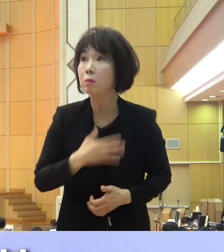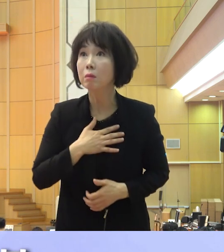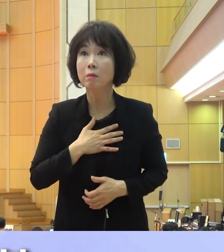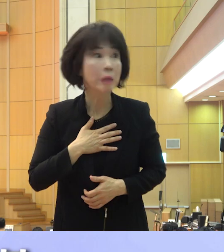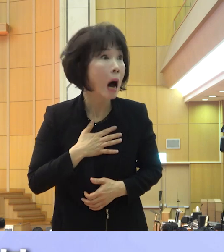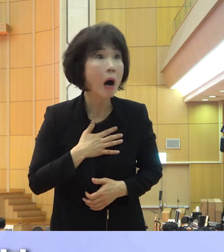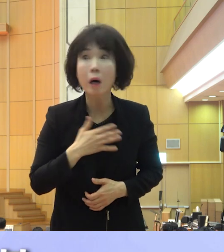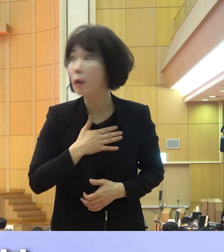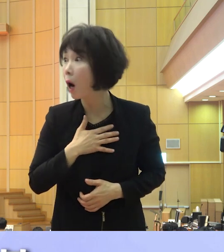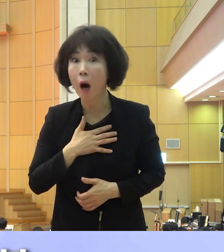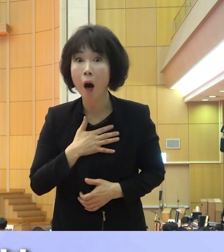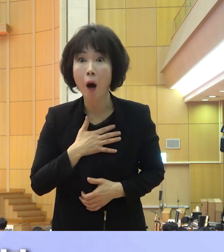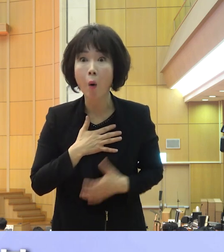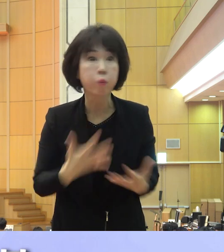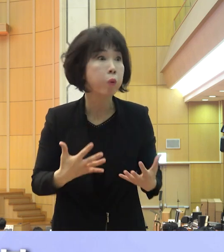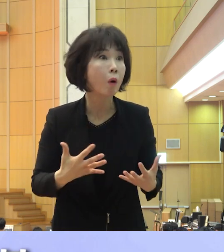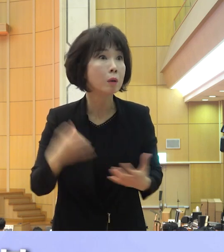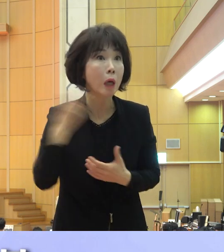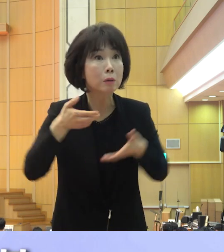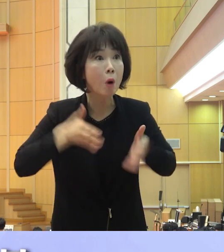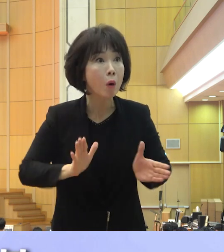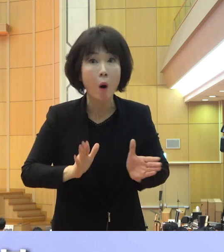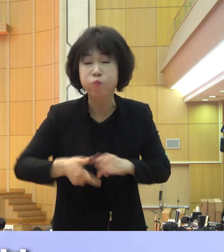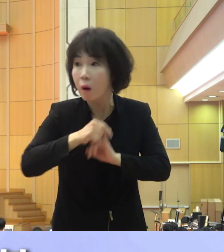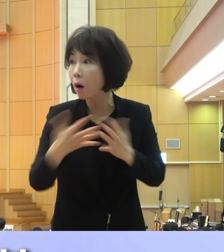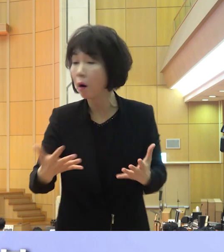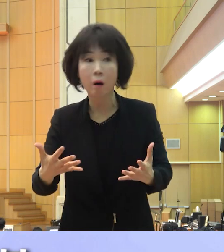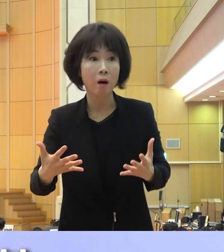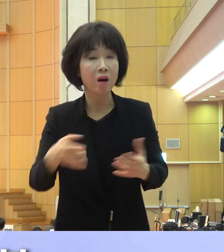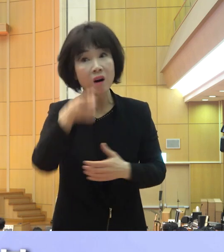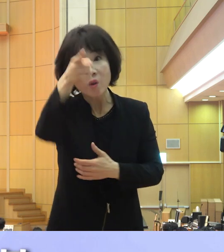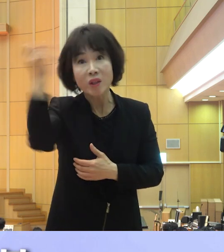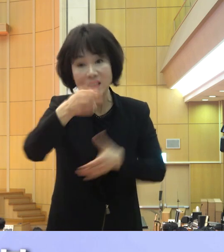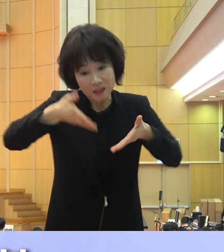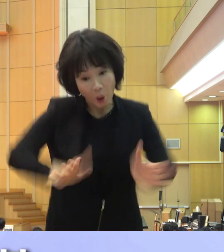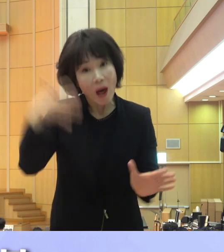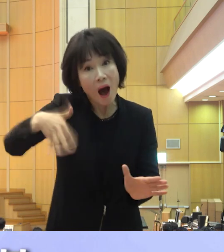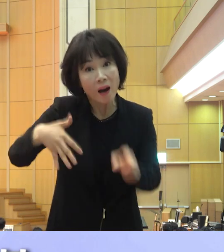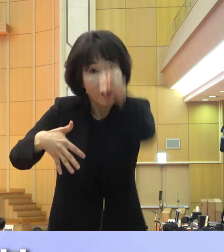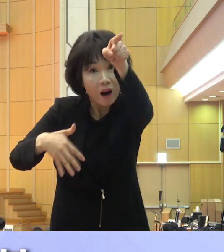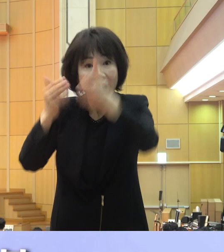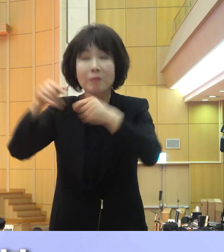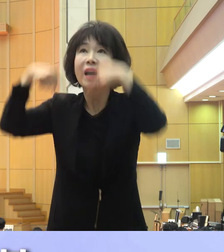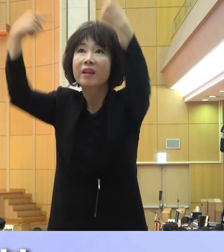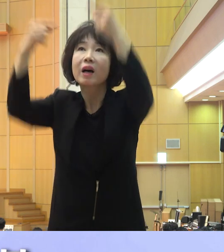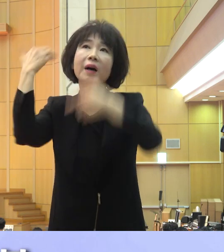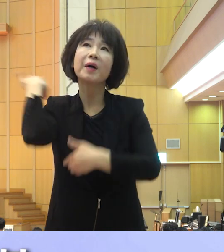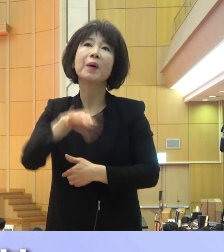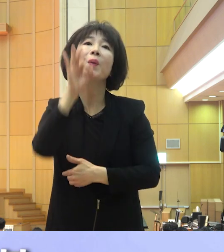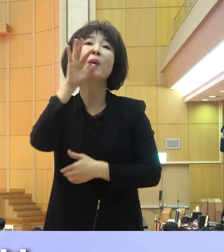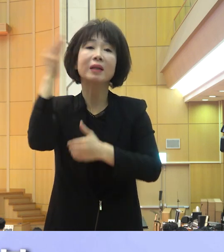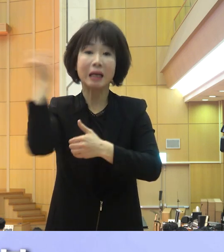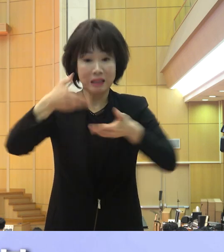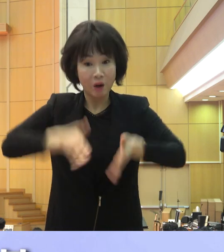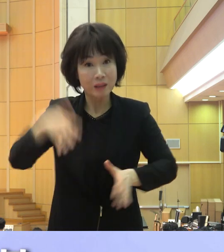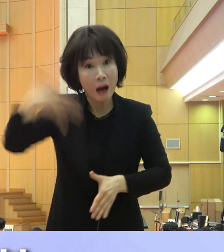아니, 거듭나다니요? 거듭나지 아니하면 너는 천국에 갈 수 없다.